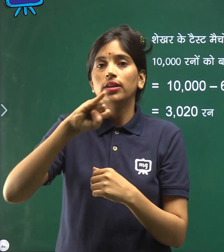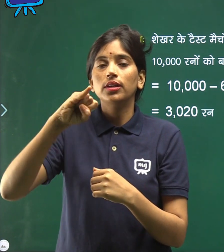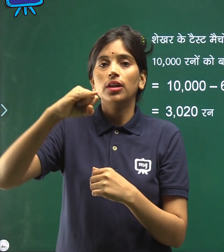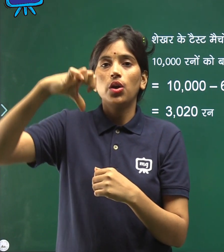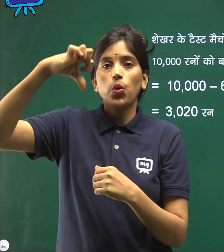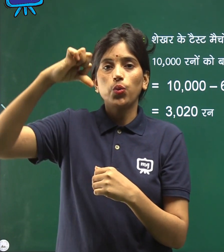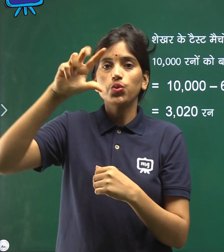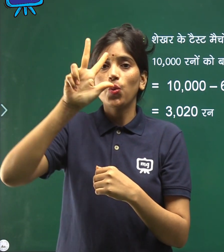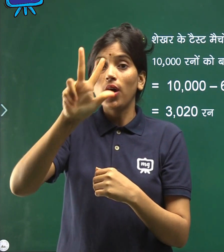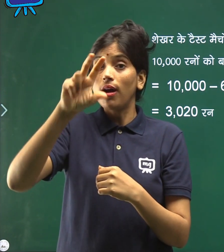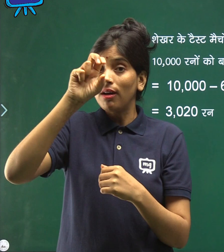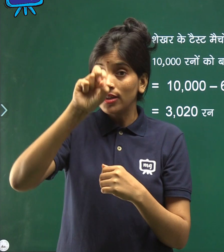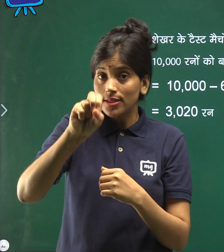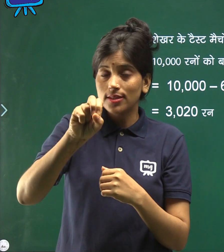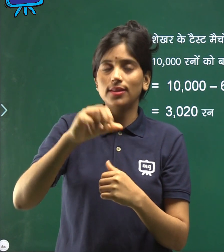6980।